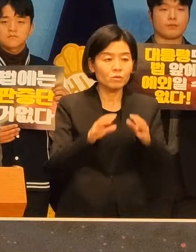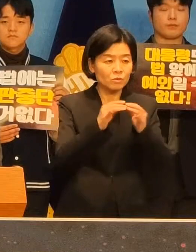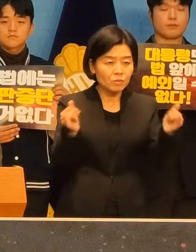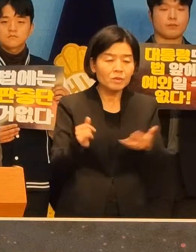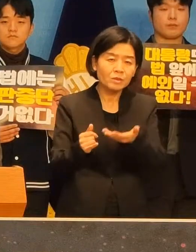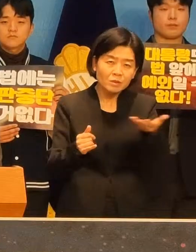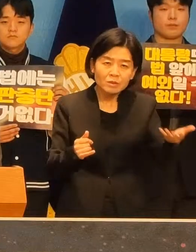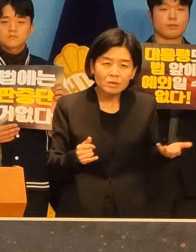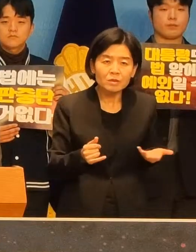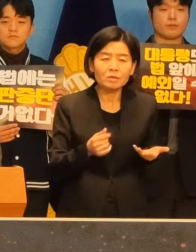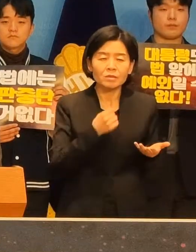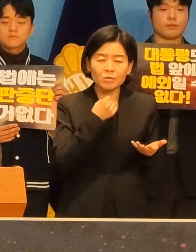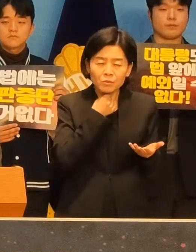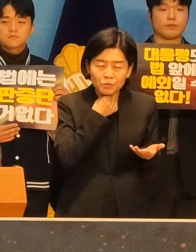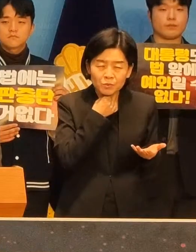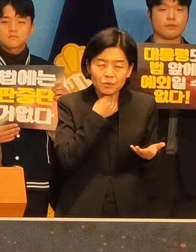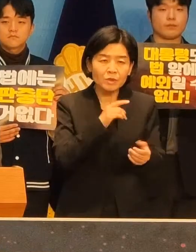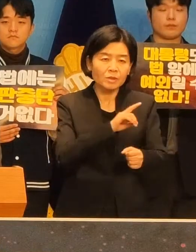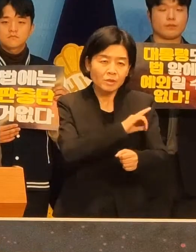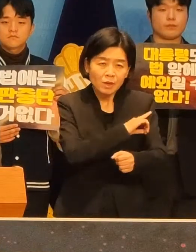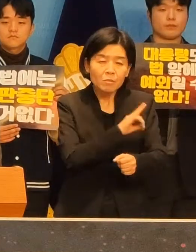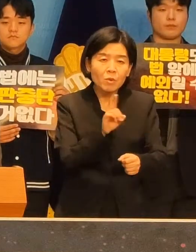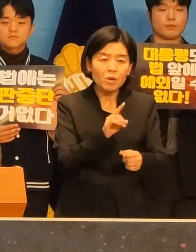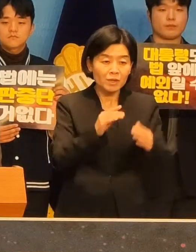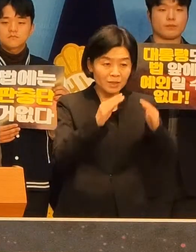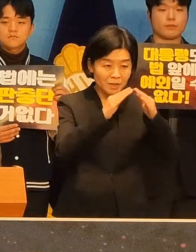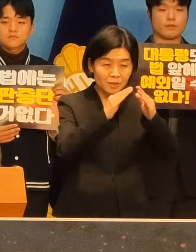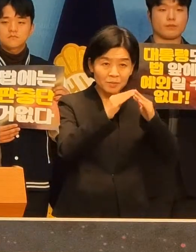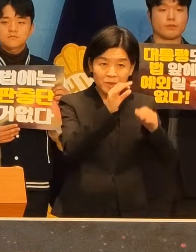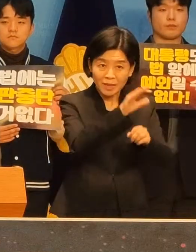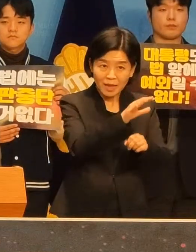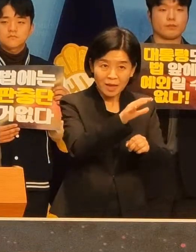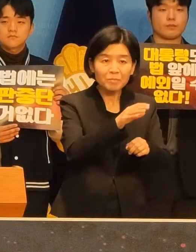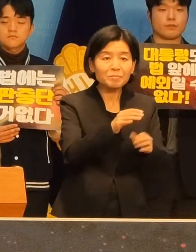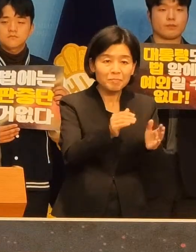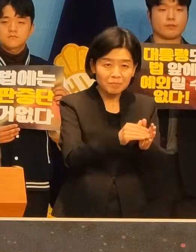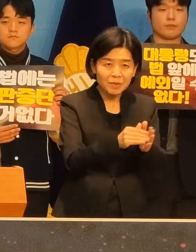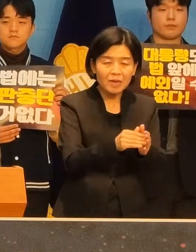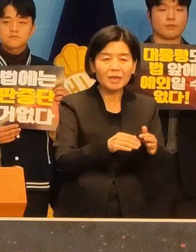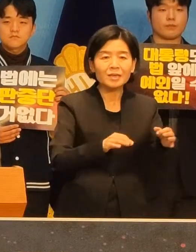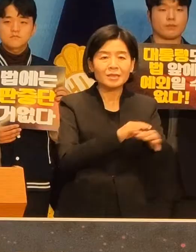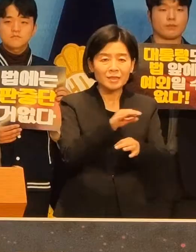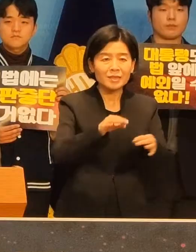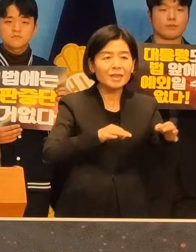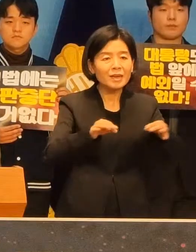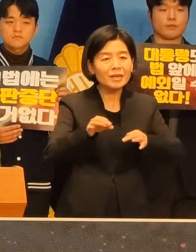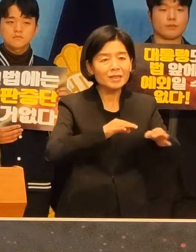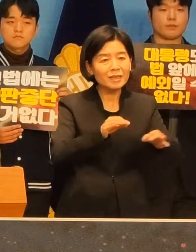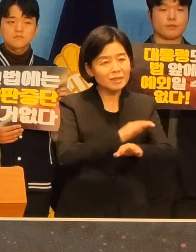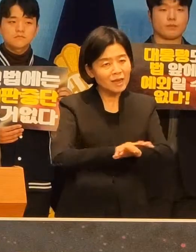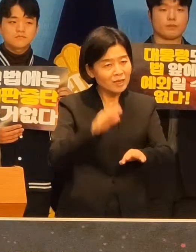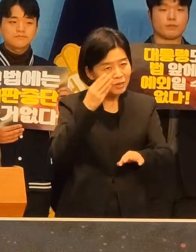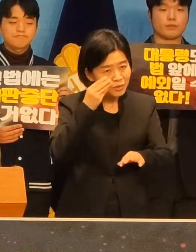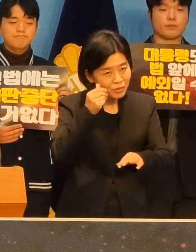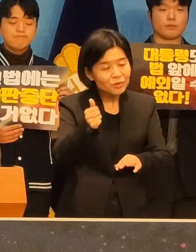국민들이 지금 가장 원하는 것은 내 집 하나 사고 장사 잘 되는 그런 민생 경제와 안정된